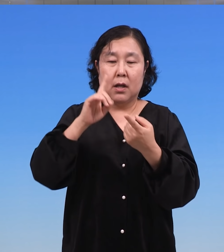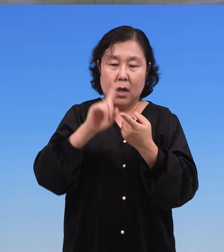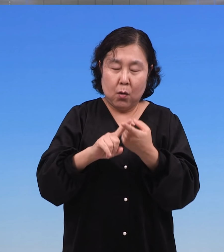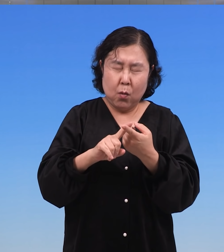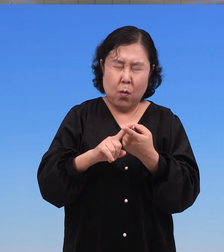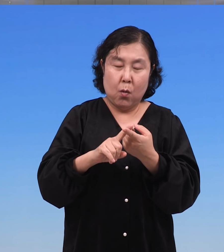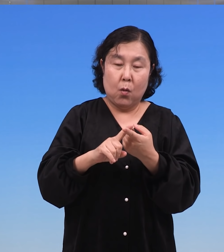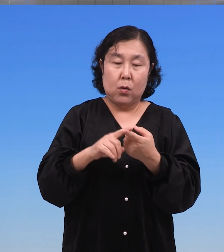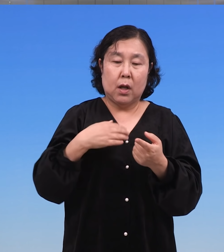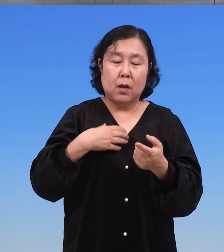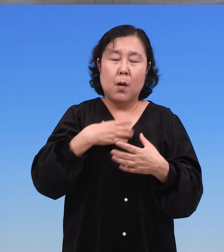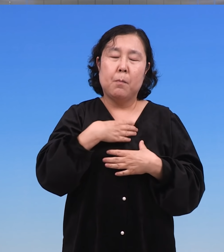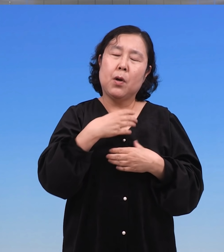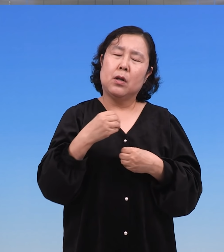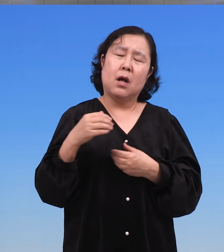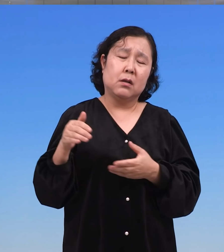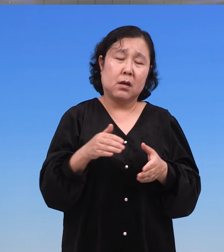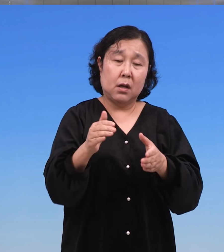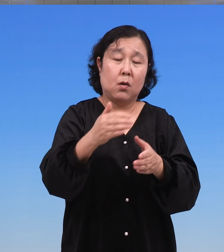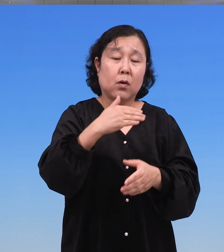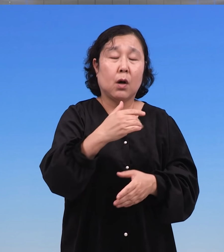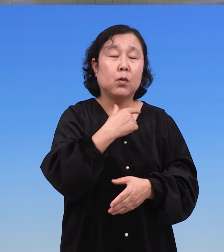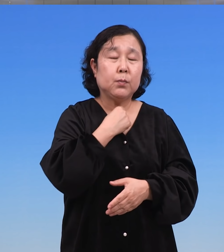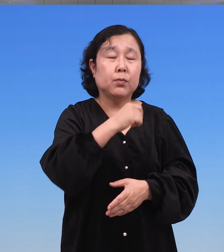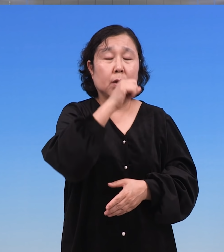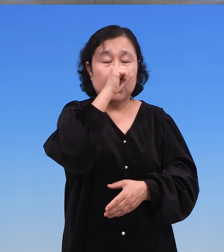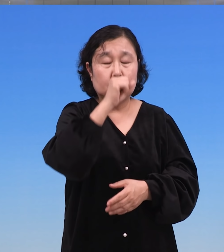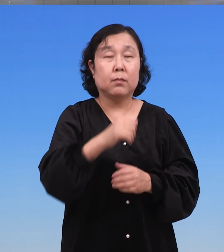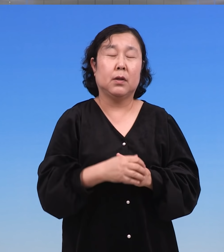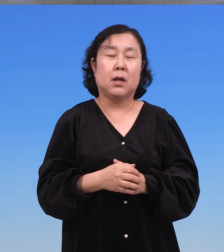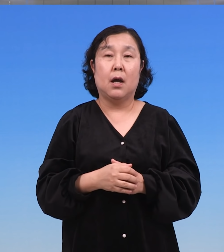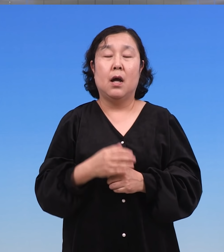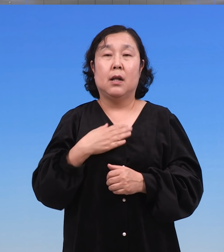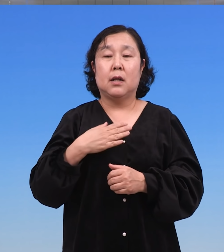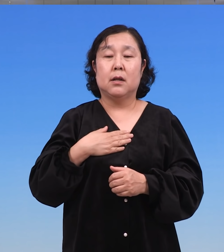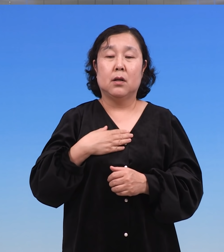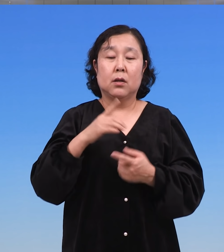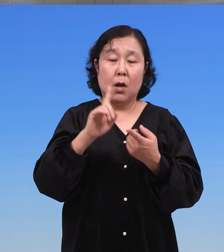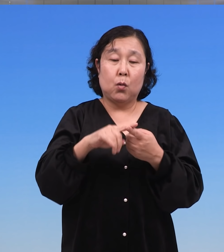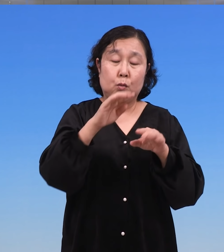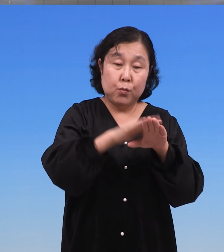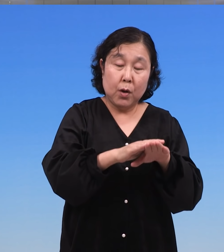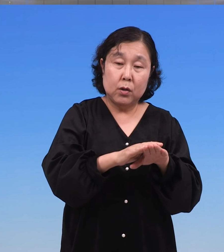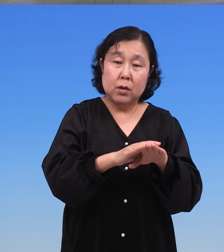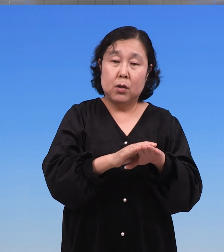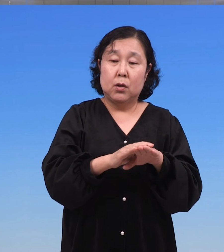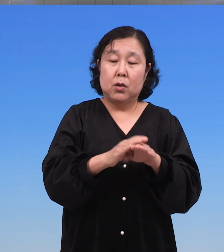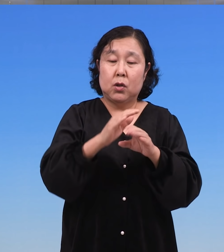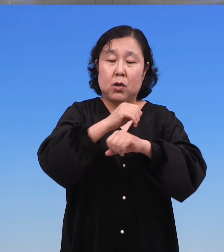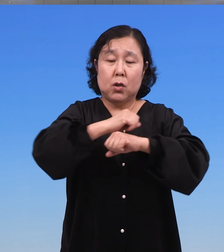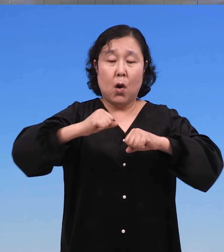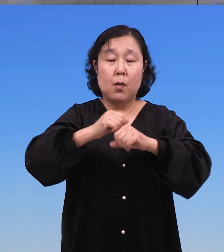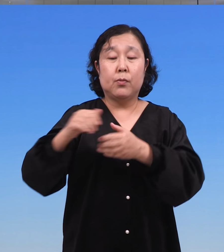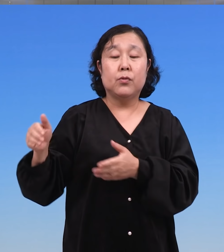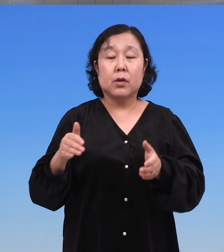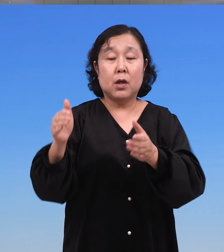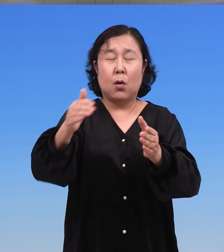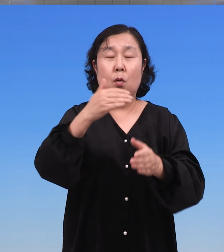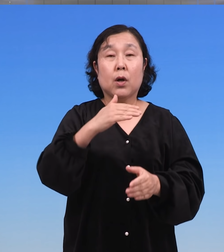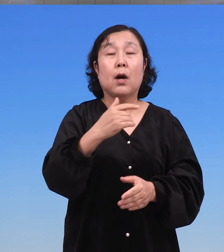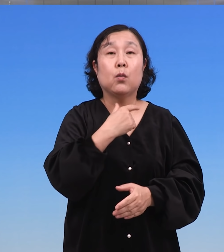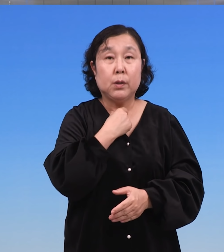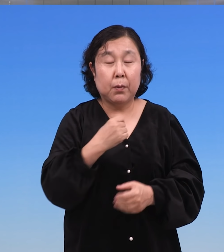내버려두면 큰 길 가고 싶은 거 아닙니까? 내버려두면 박수 받는 길, 내버려두면 인정받는 길로 가고 싶은 거 아닙니까? 그렇기